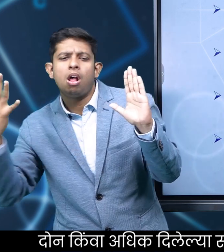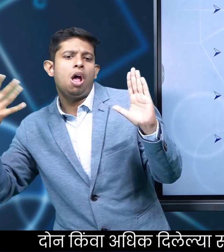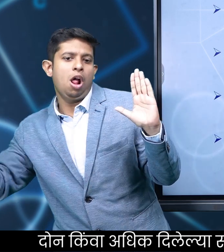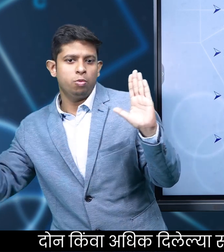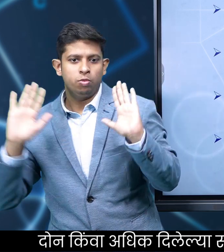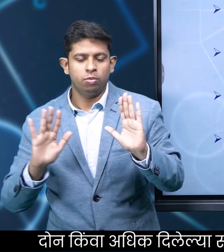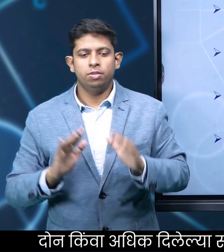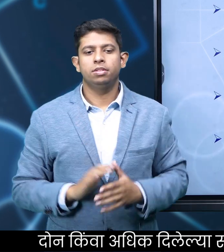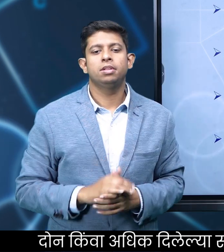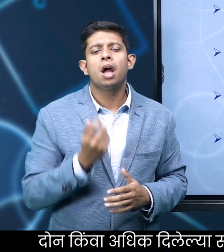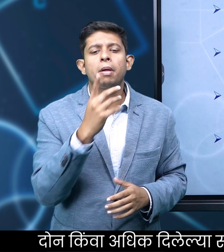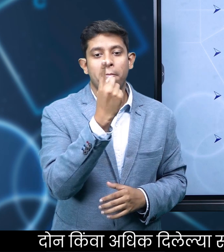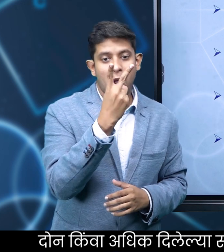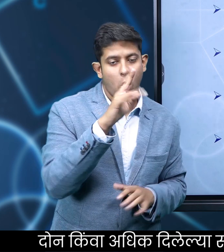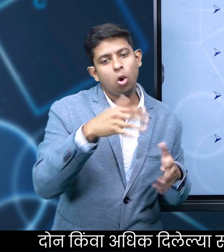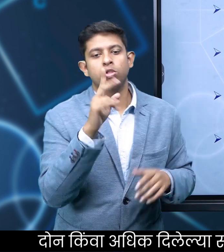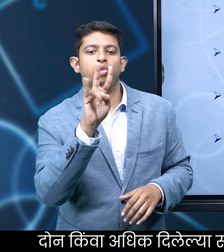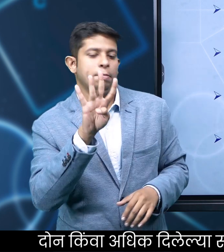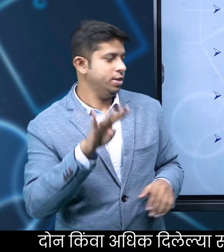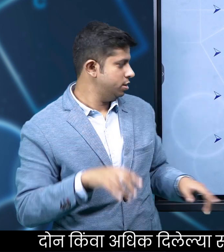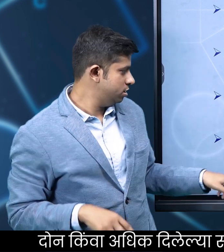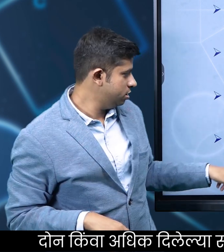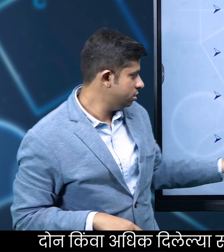सामायिक असतात, जसे की 12 किंवा 24.